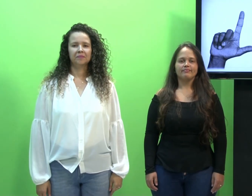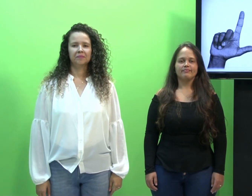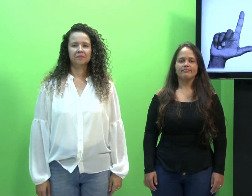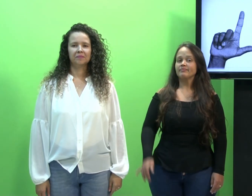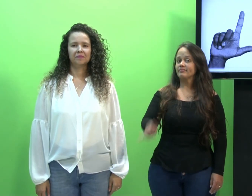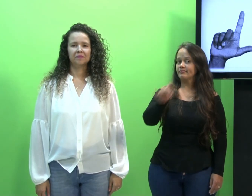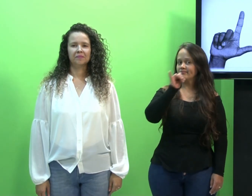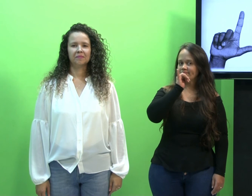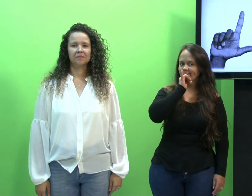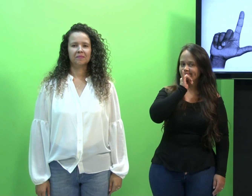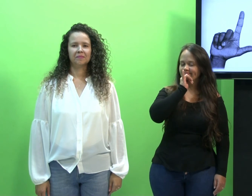Exemplos: